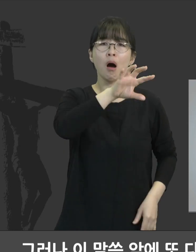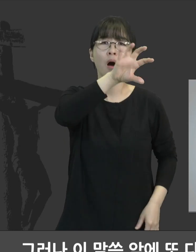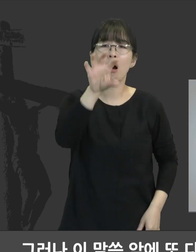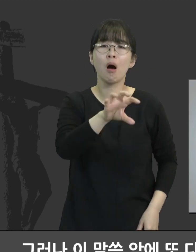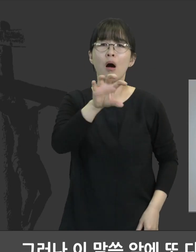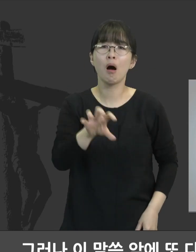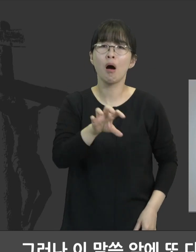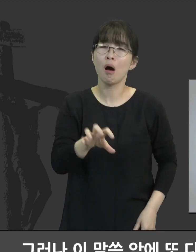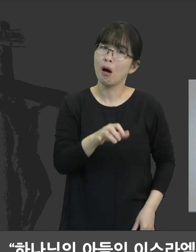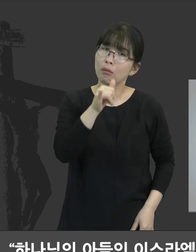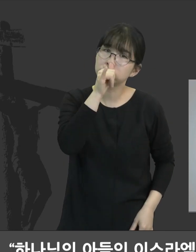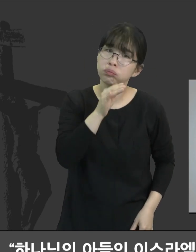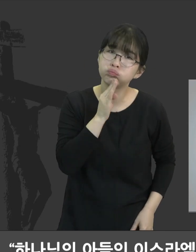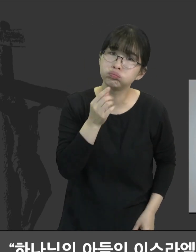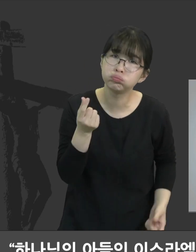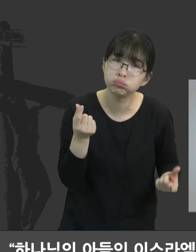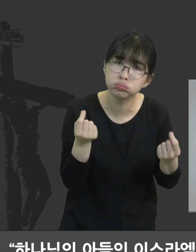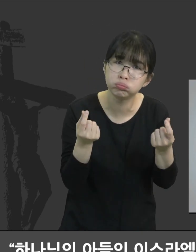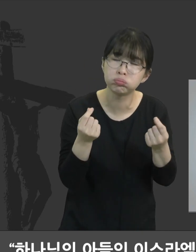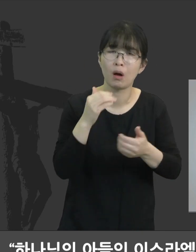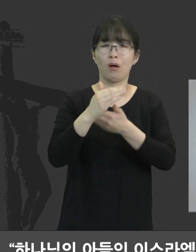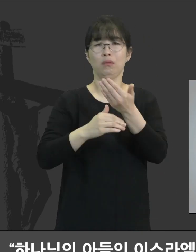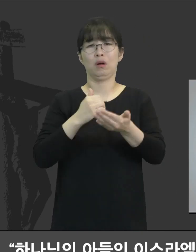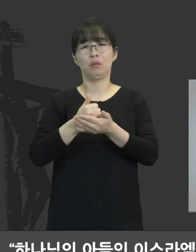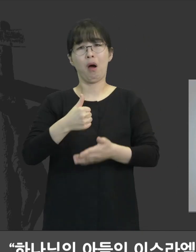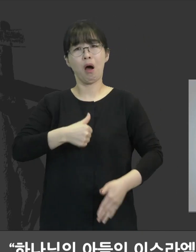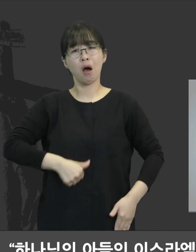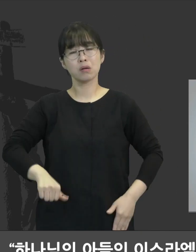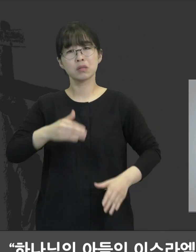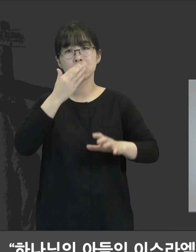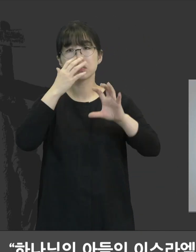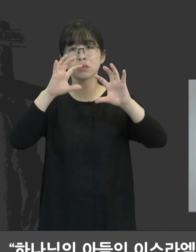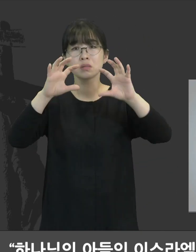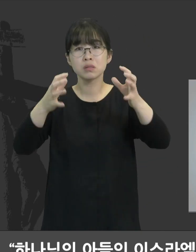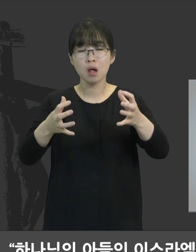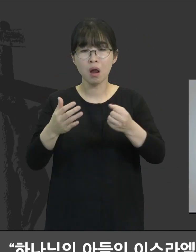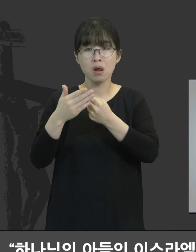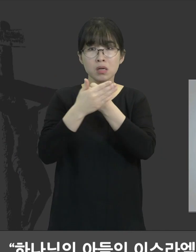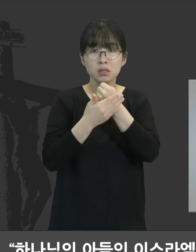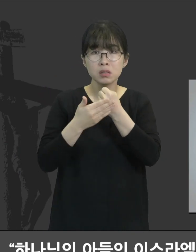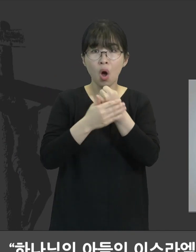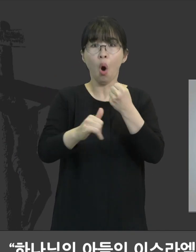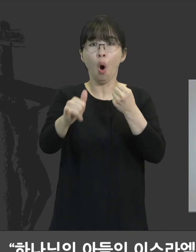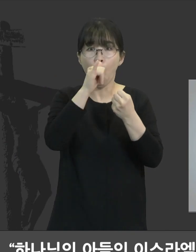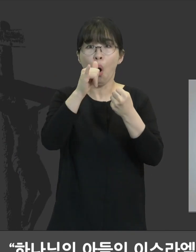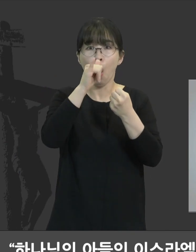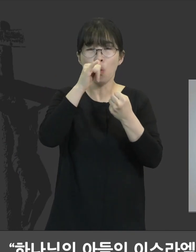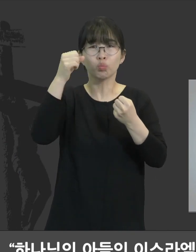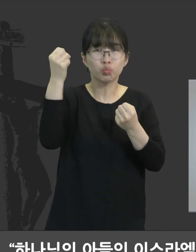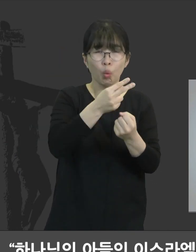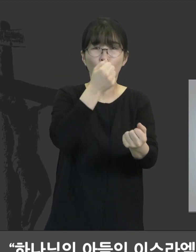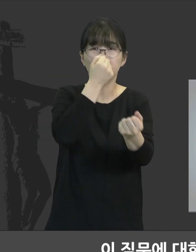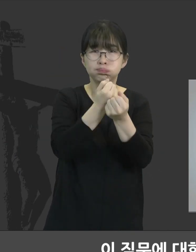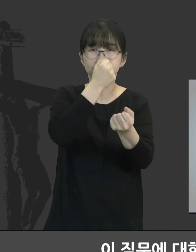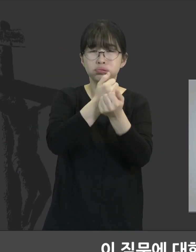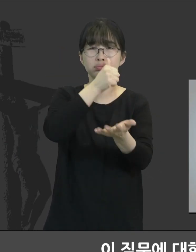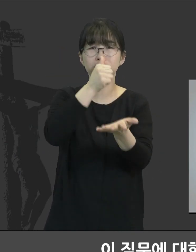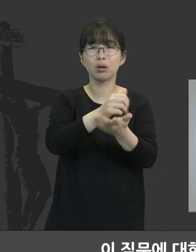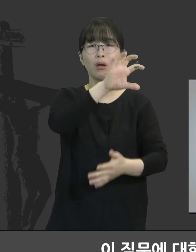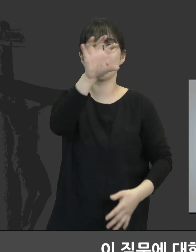않을까? 하나님의 아들인 이스라엘이 은혜를 경험하고도 다시 죄를 범하지 않을까? 이 질문에